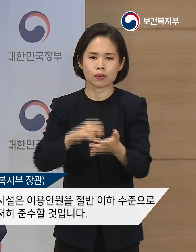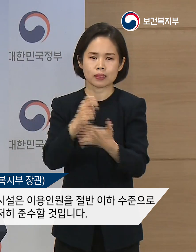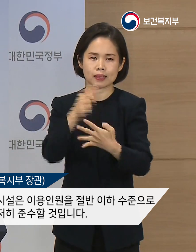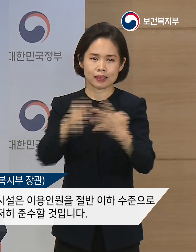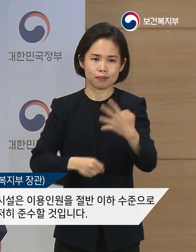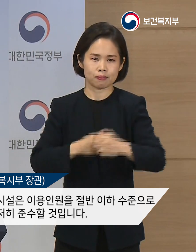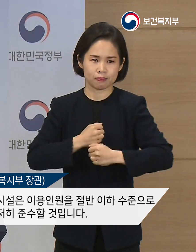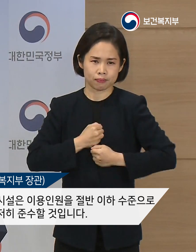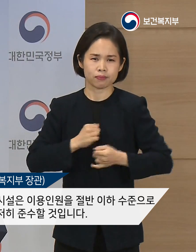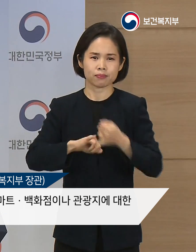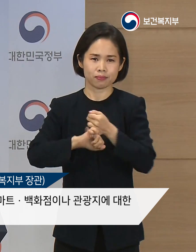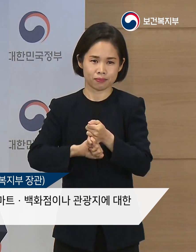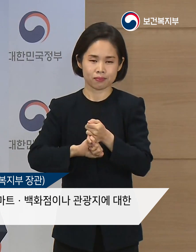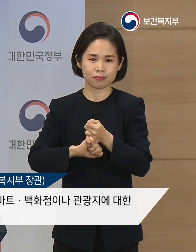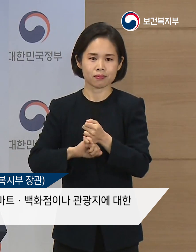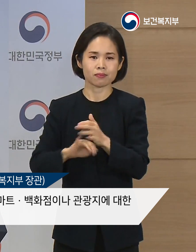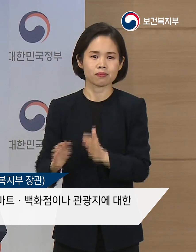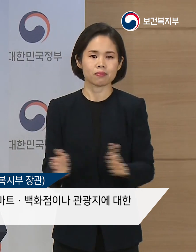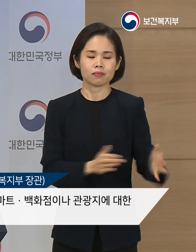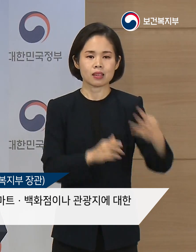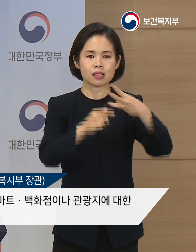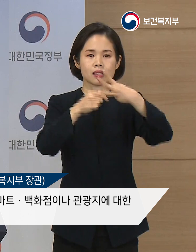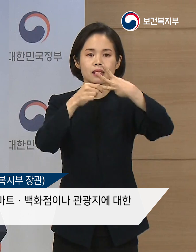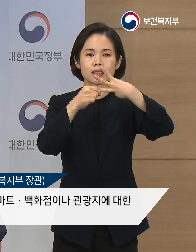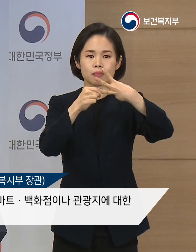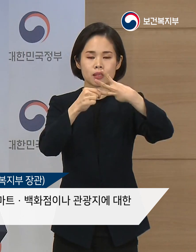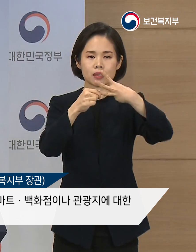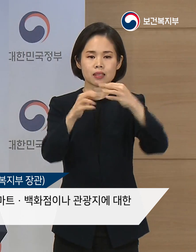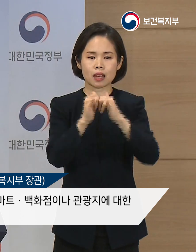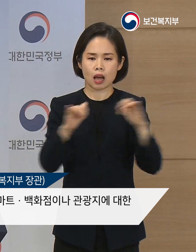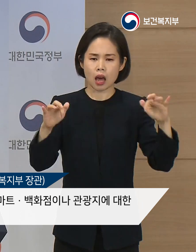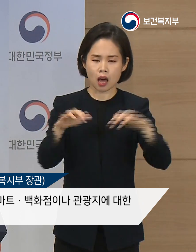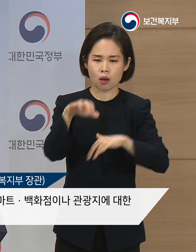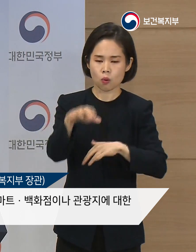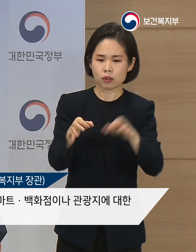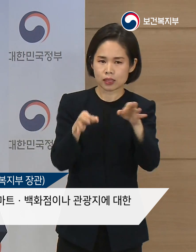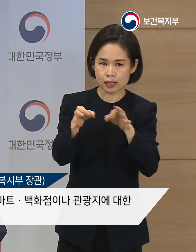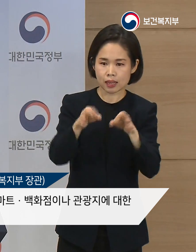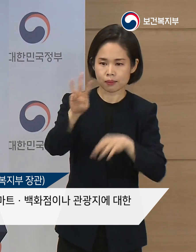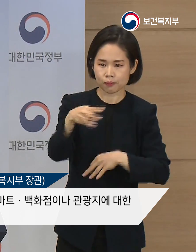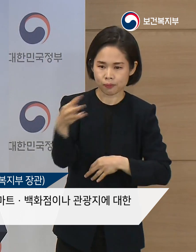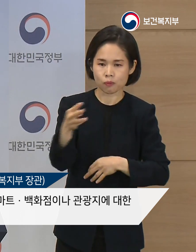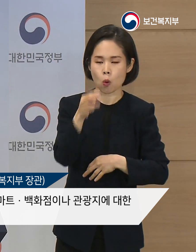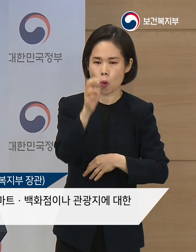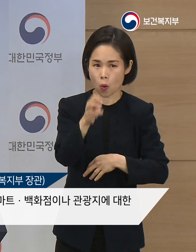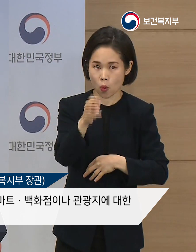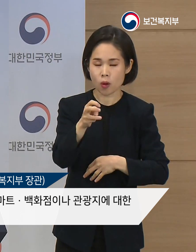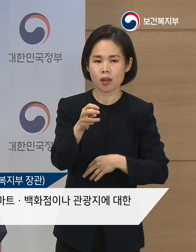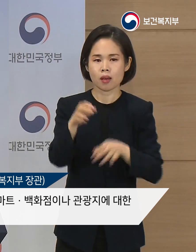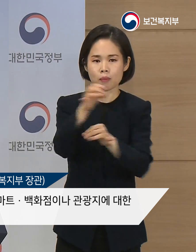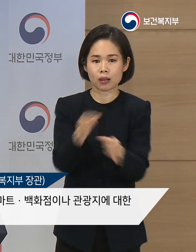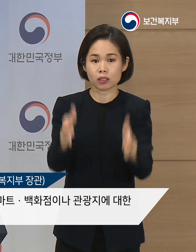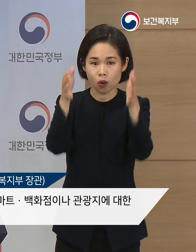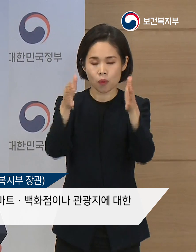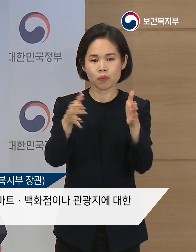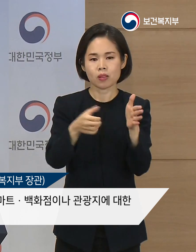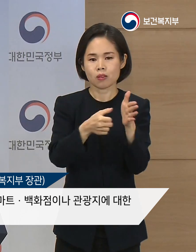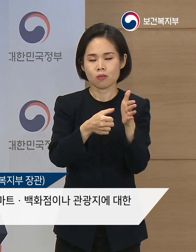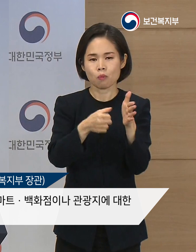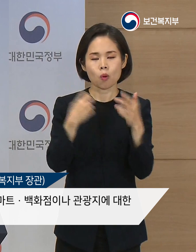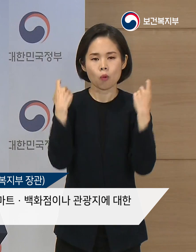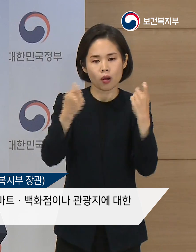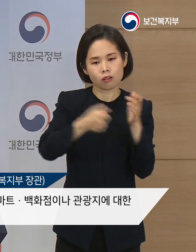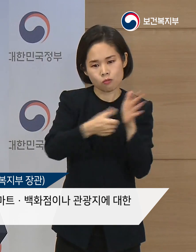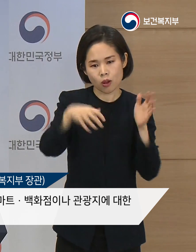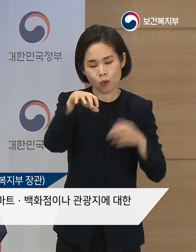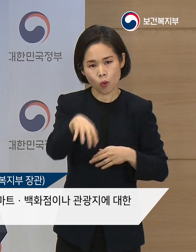준수할 것입니다. 셋째, 인파가 몰릴 가능성이 높은 시장, 마트, 백화점이나 관광지에